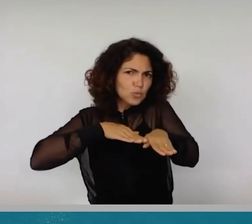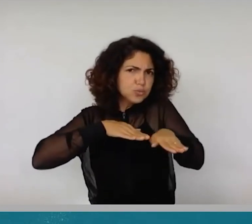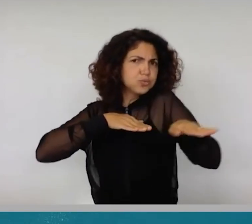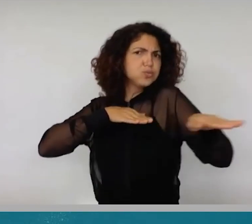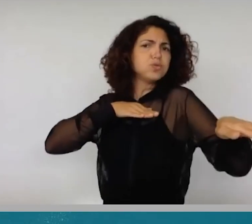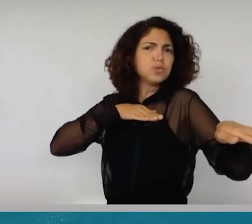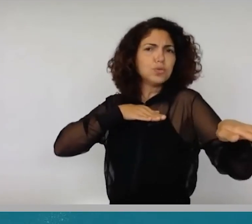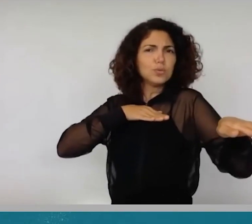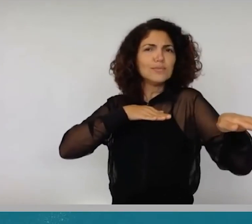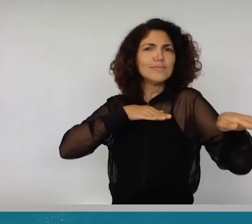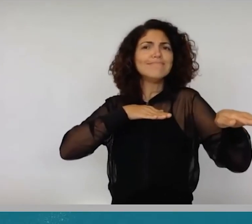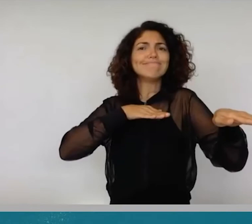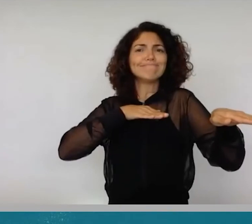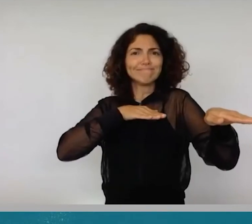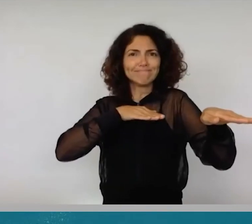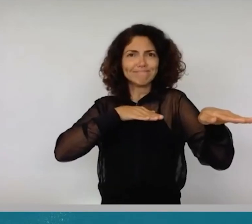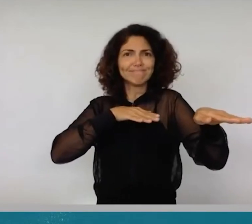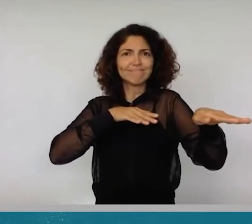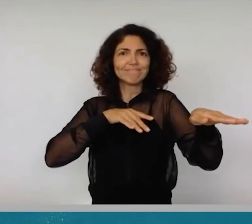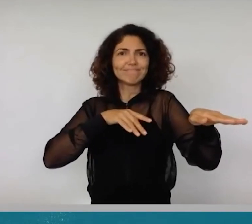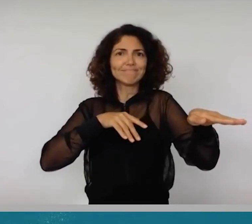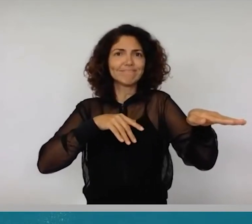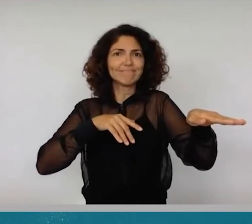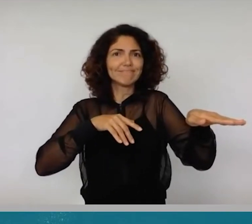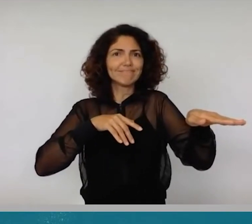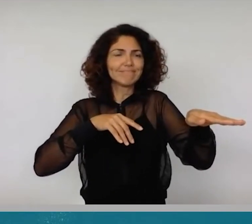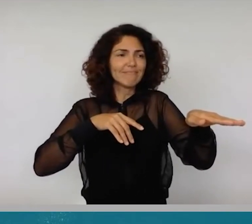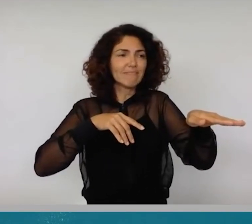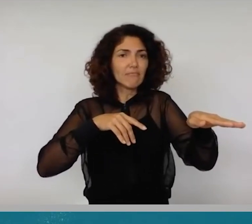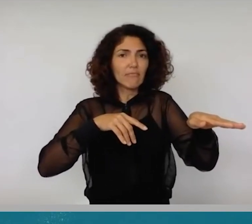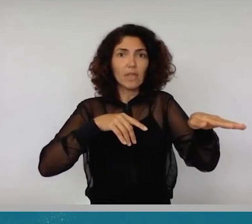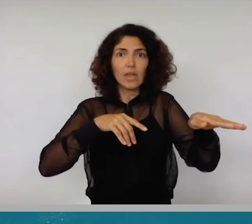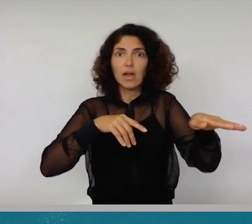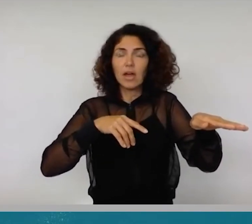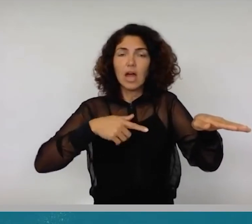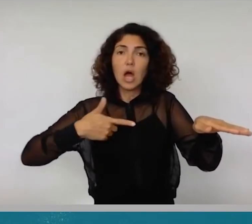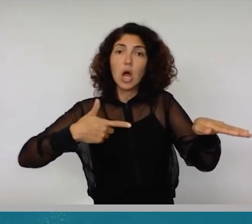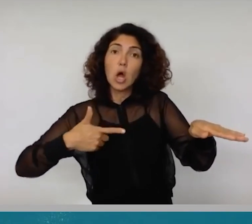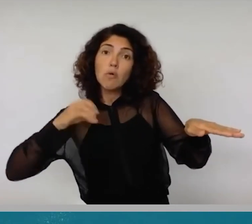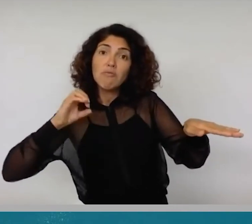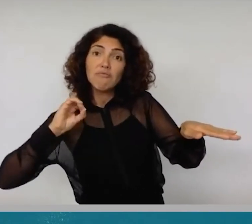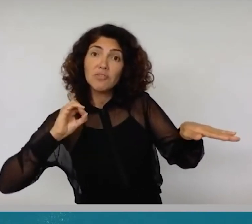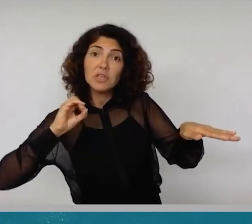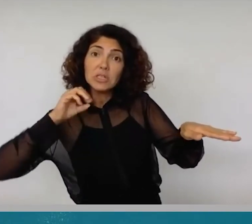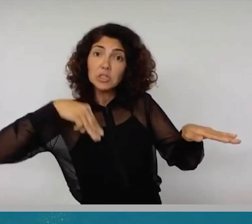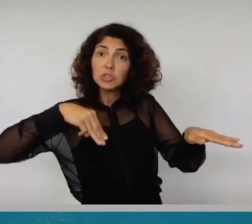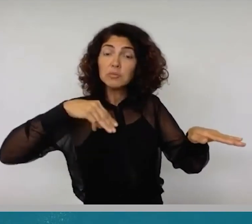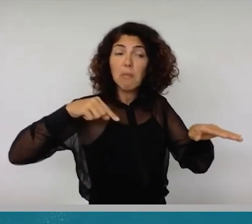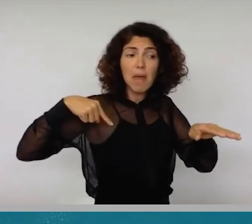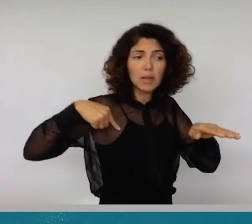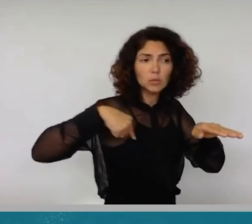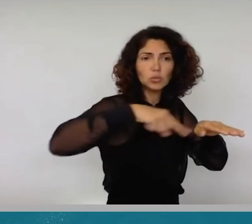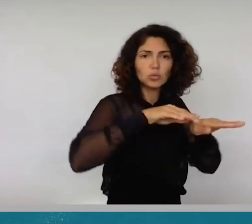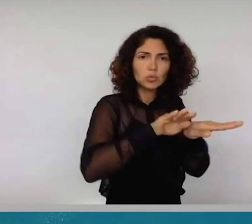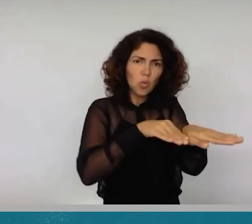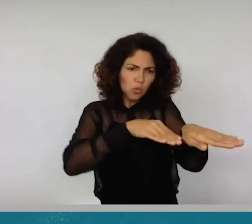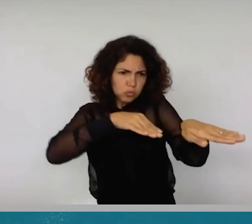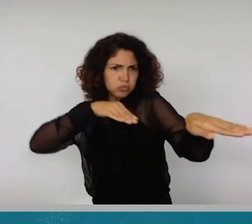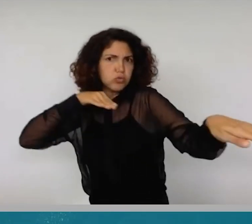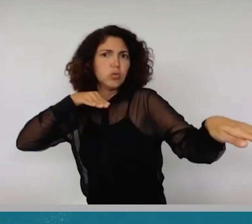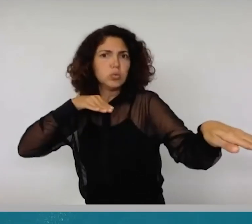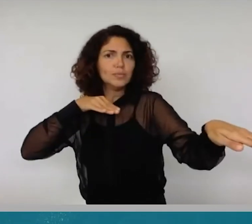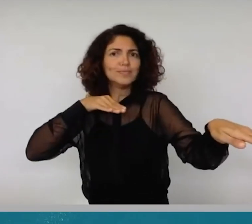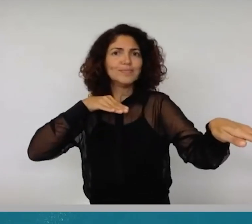né, mais ou menos a uns 20 metros, ali na cidade universitária, aqui na USP, aqui perto. Eu tive